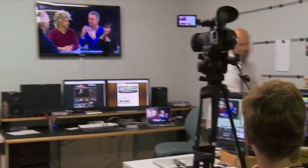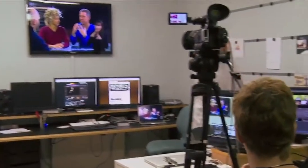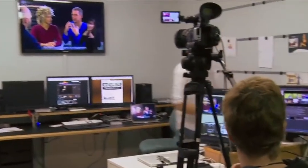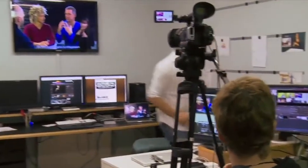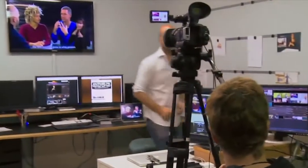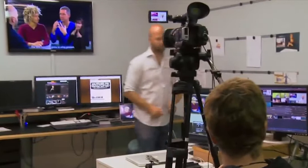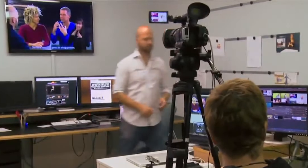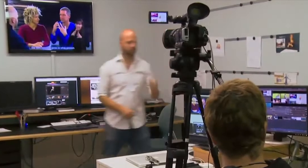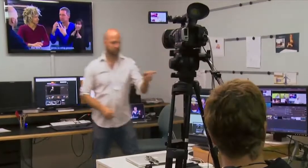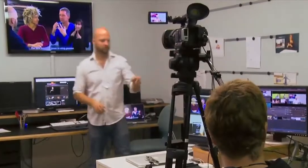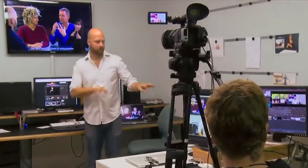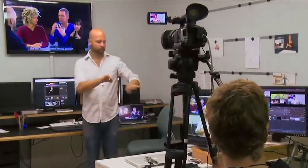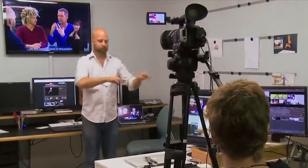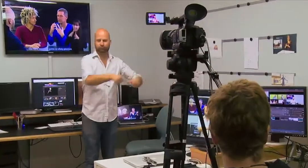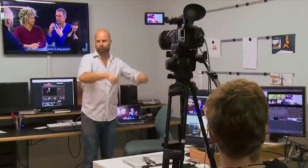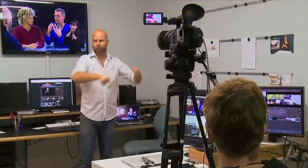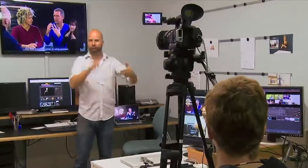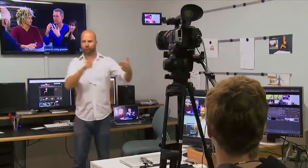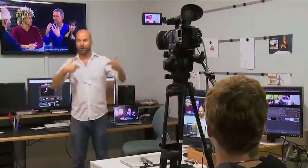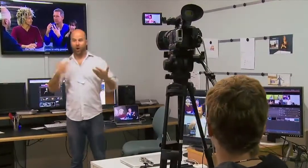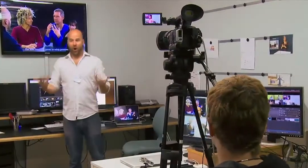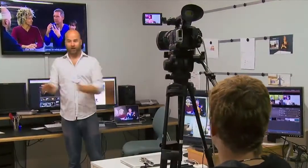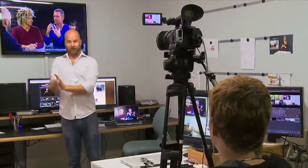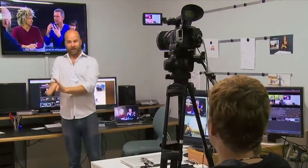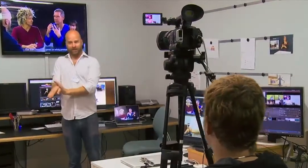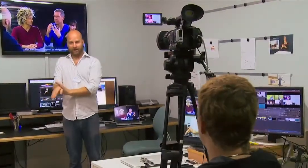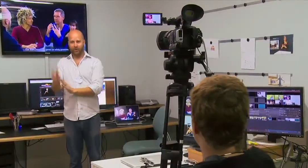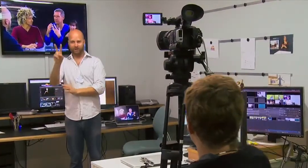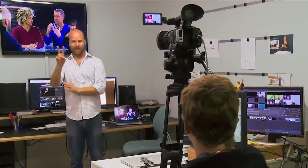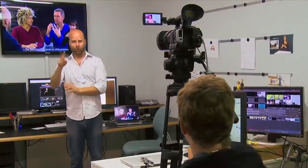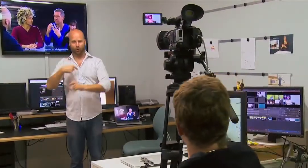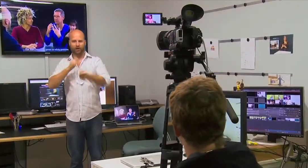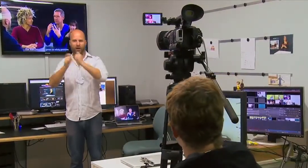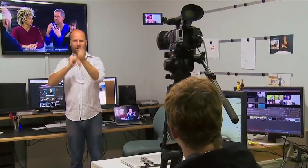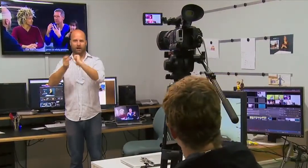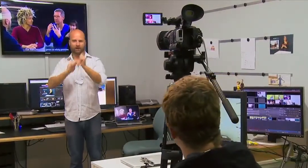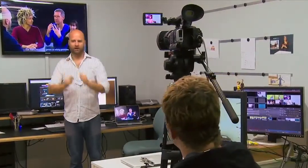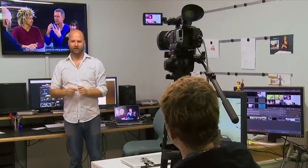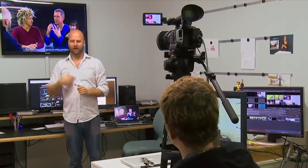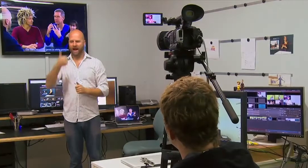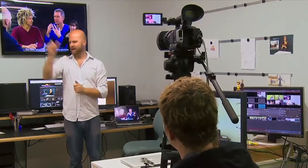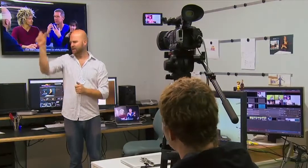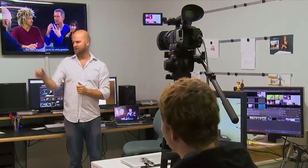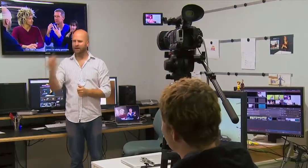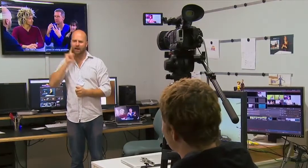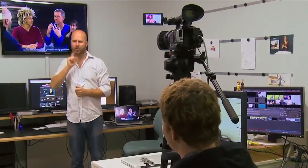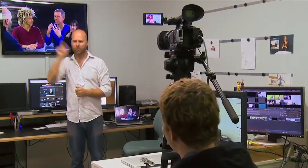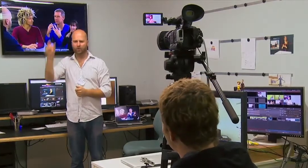Heute Nachmittag um 2 Uhr gibt es gerade auch wieder einen Tag, da kommt